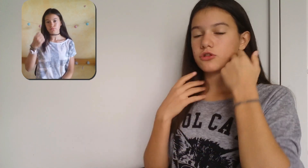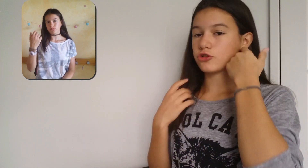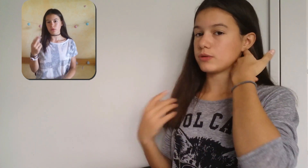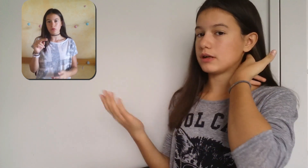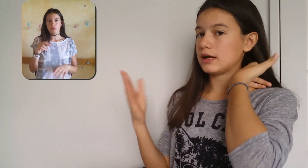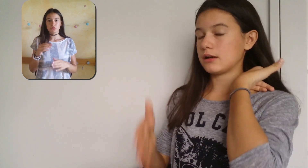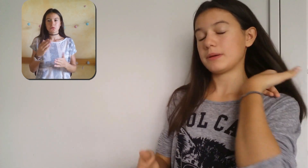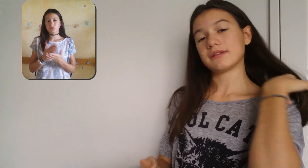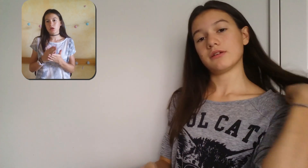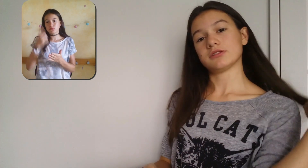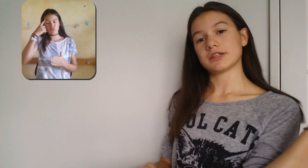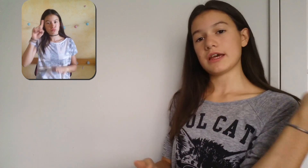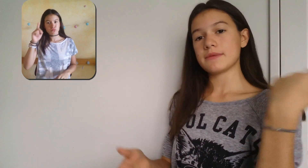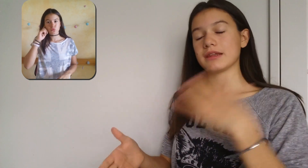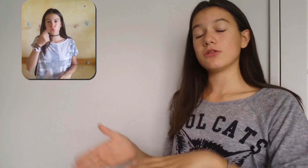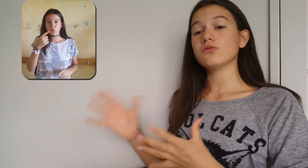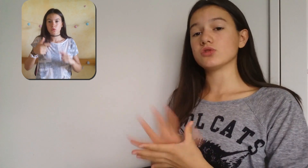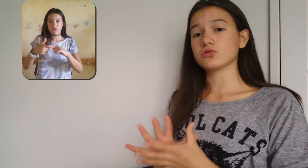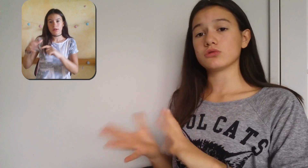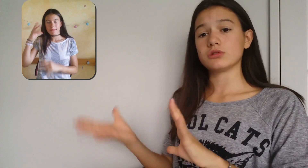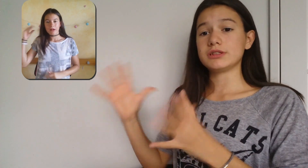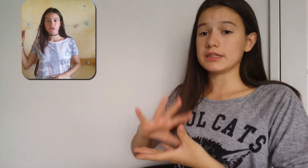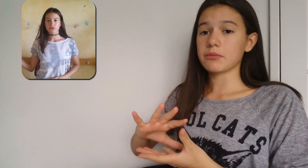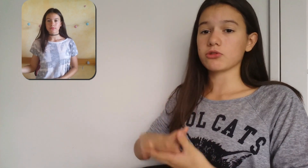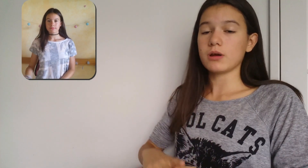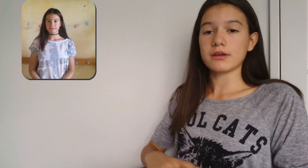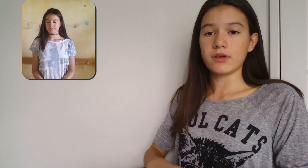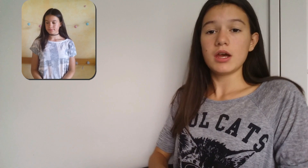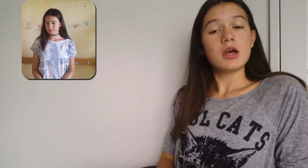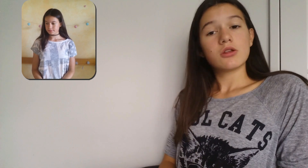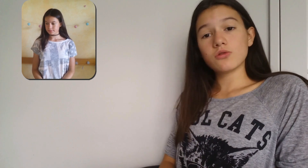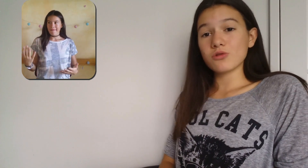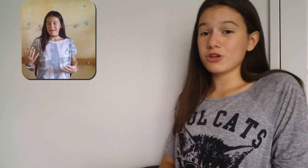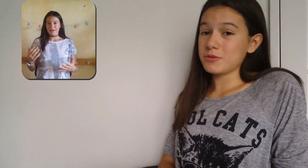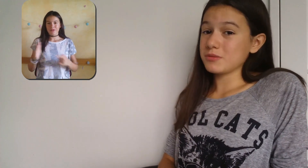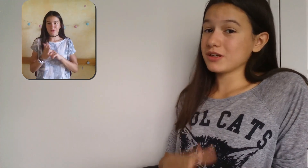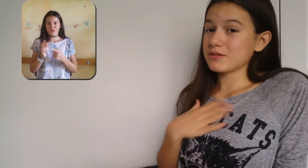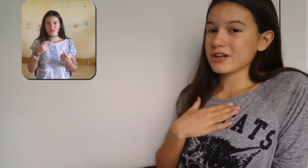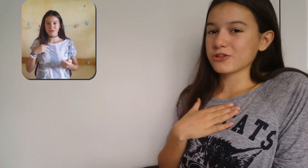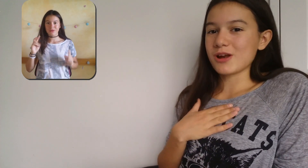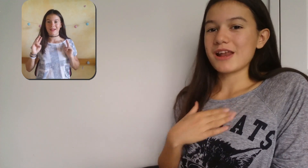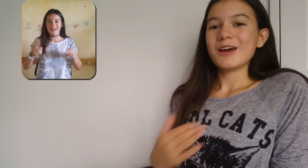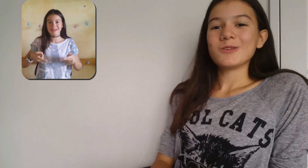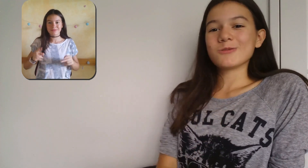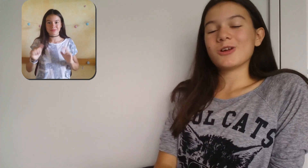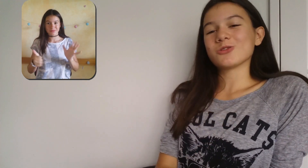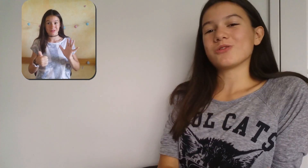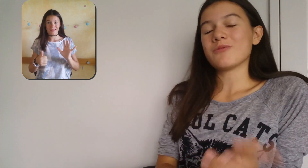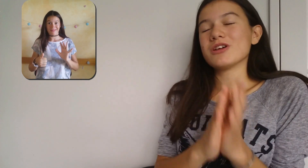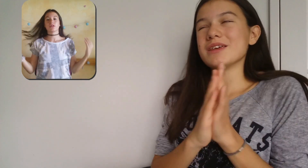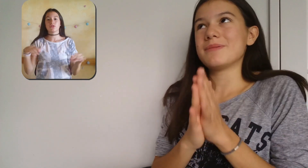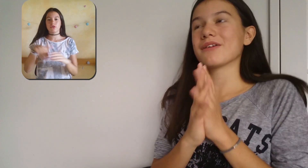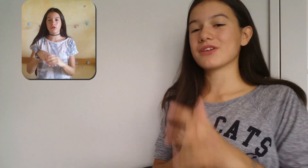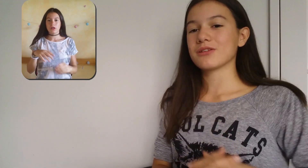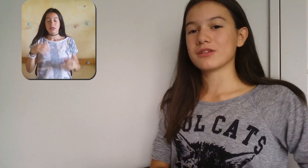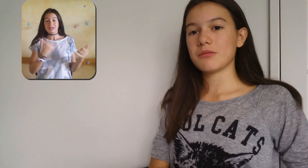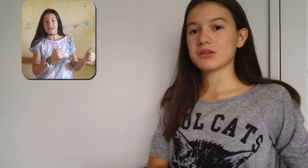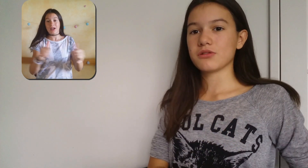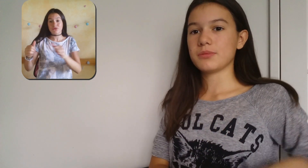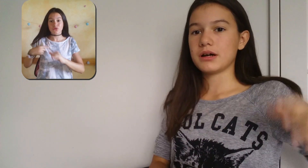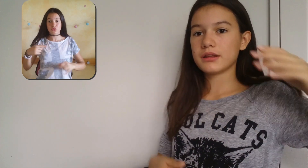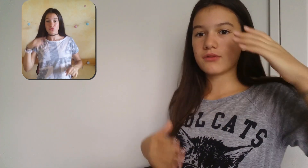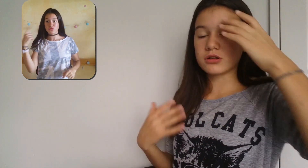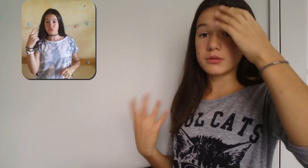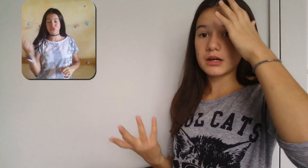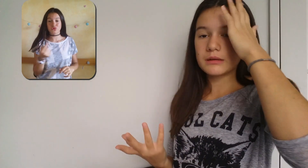donc quand je suis passée en 5ème, il y a des nouveaux sourds de 6ème qui sont arrivés, dont une de mes meilleures amies actuelles. Donc voilà, donc je suis vraiment hyper fière de ça parce